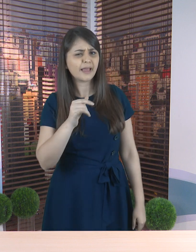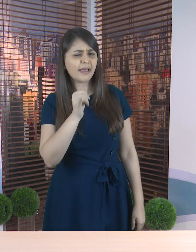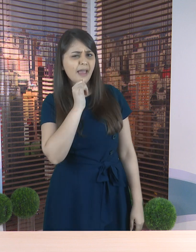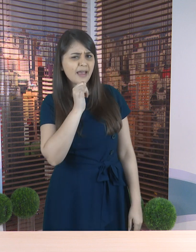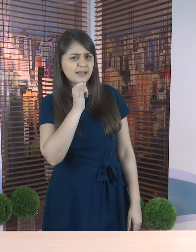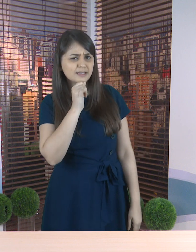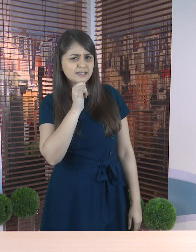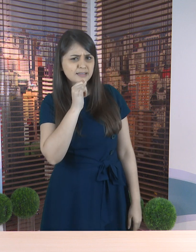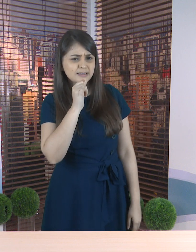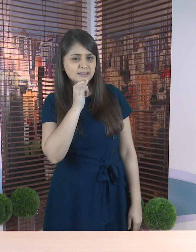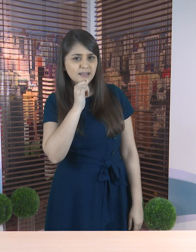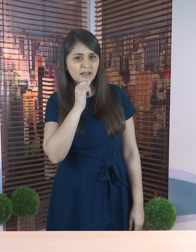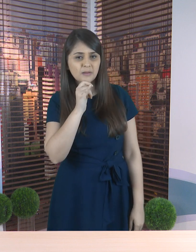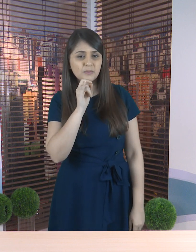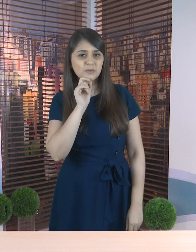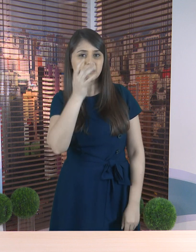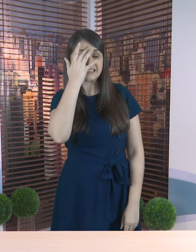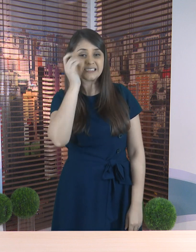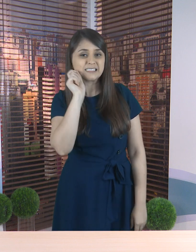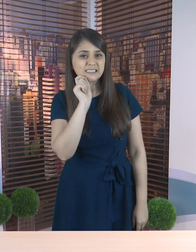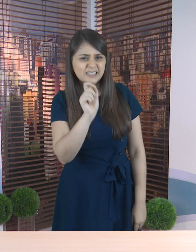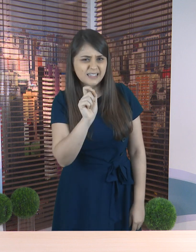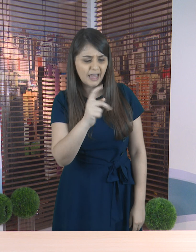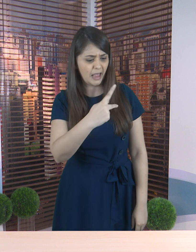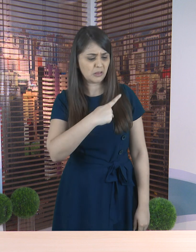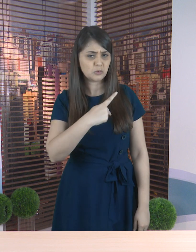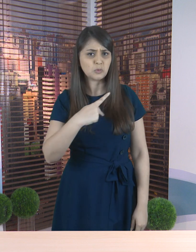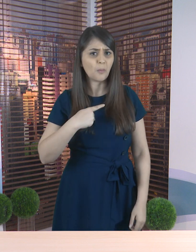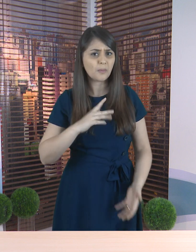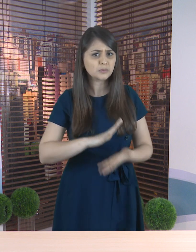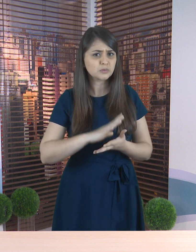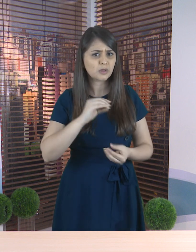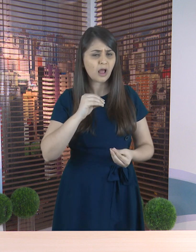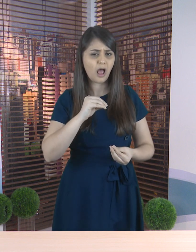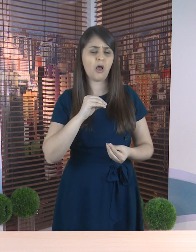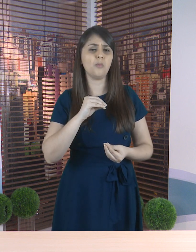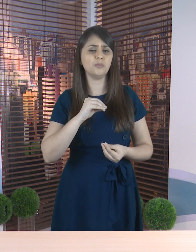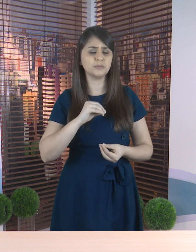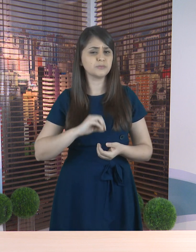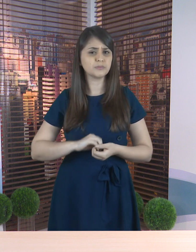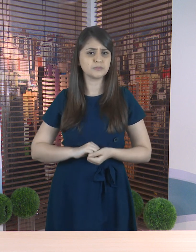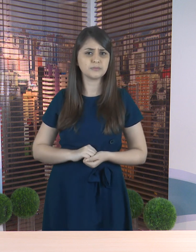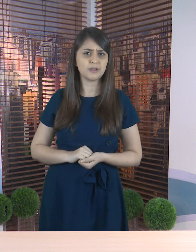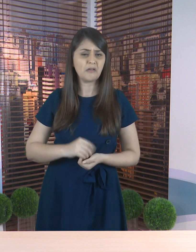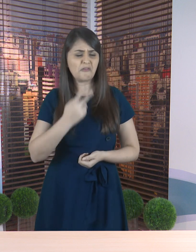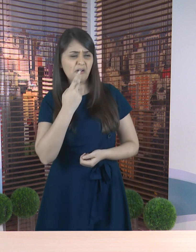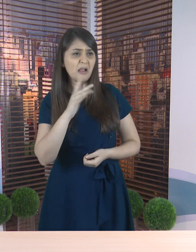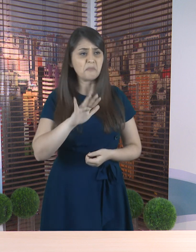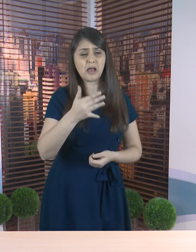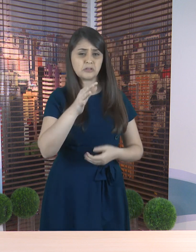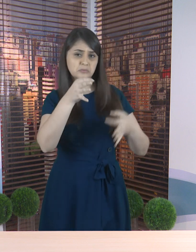ouviu algo parecido? Ou melhor, você já disse algo parecido para alguém que se encontra